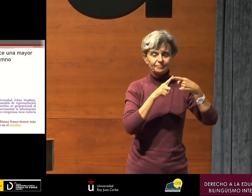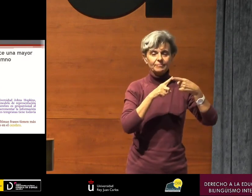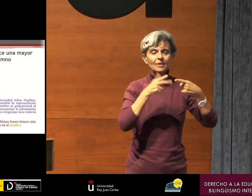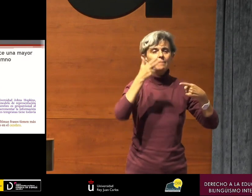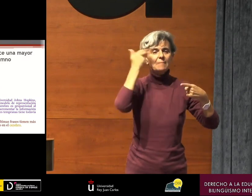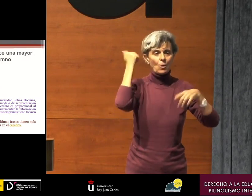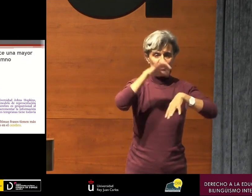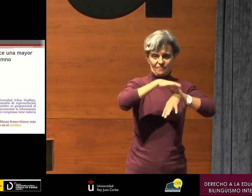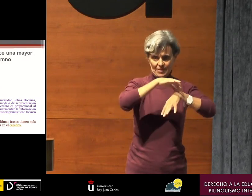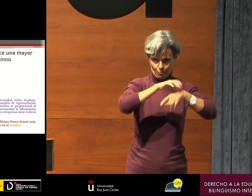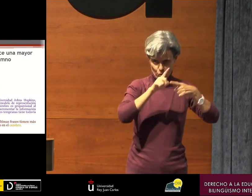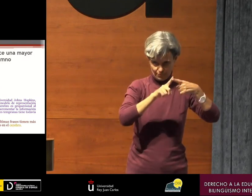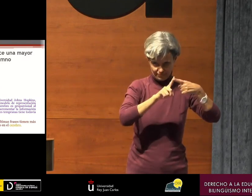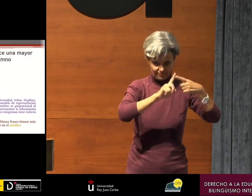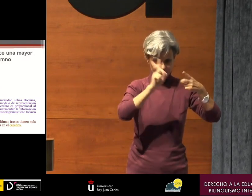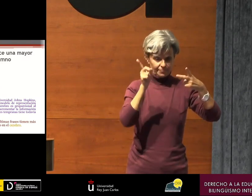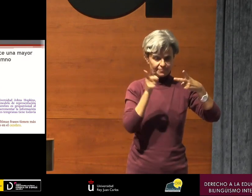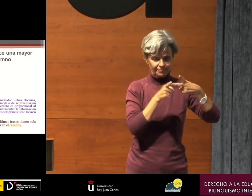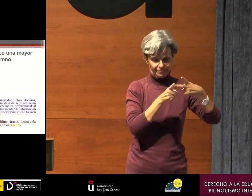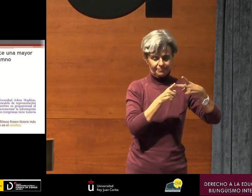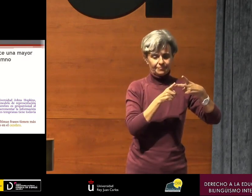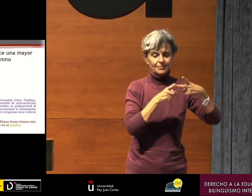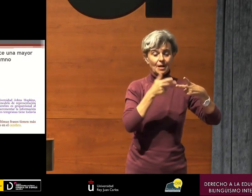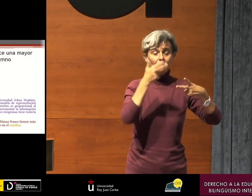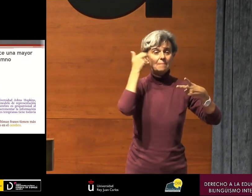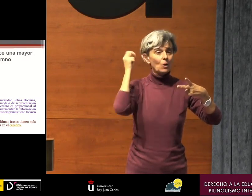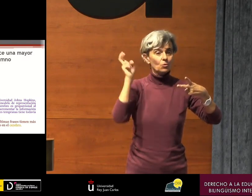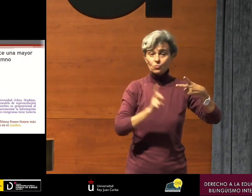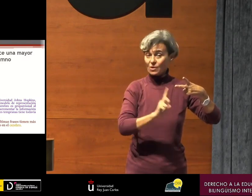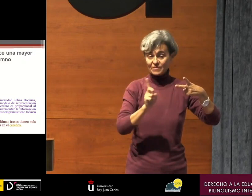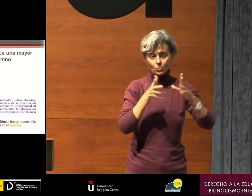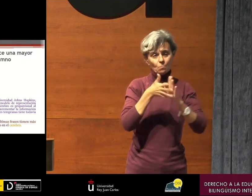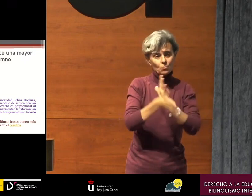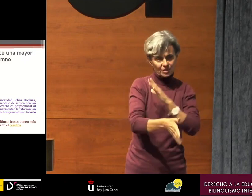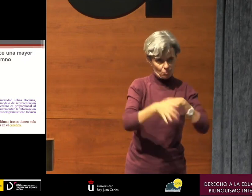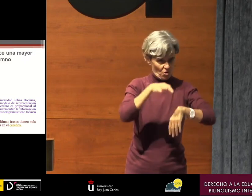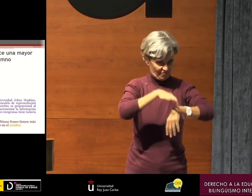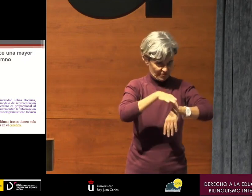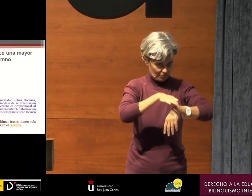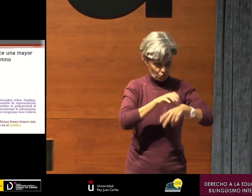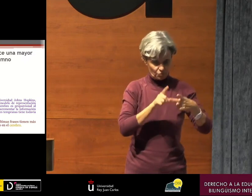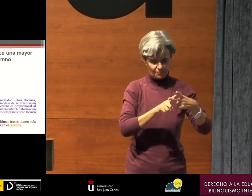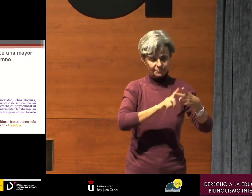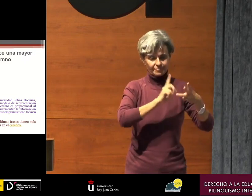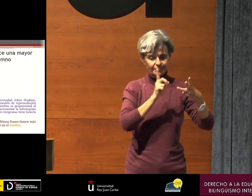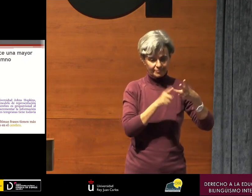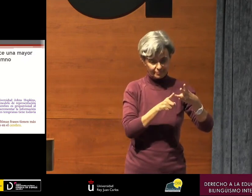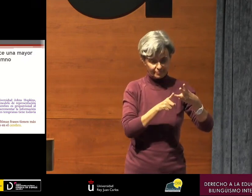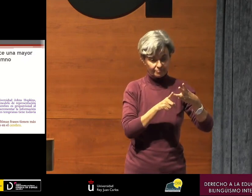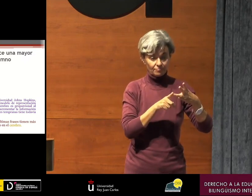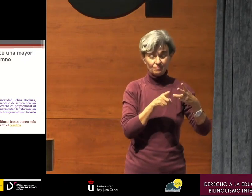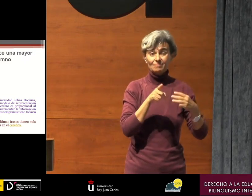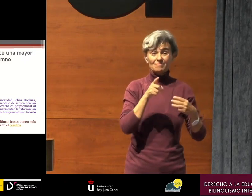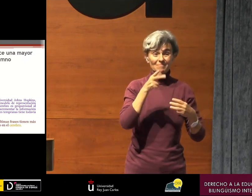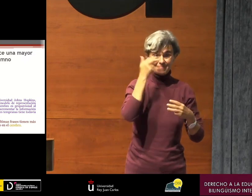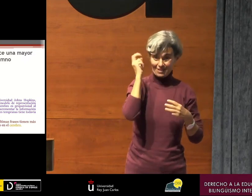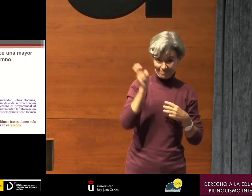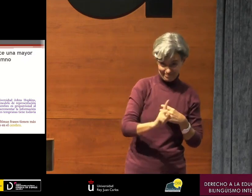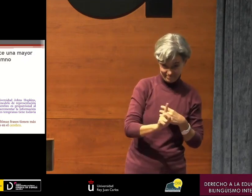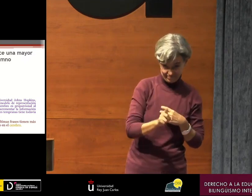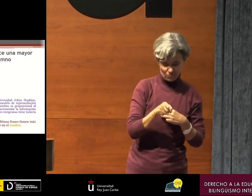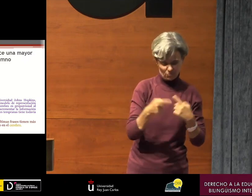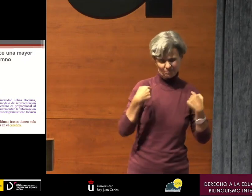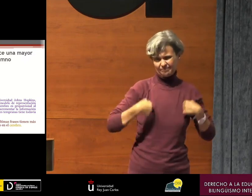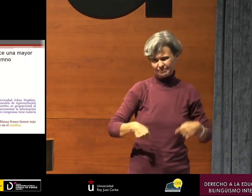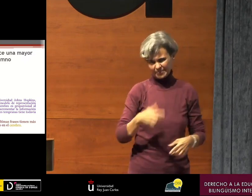produce una mayor activación en el cerebro. Hemos utilizado el ejemplo de Pau. Pau está enfermo. Puede ser, Pau no ha venido porque está